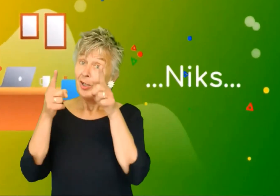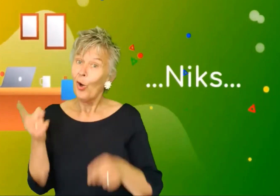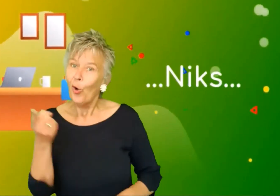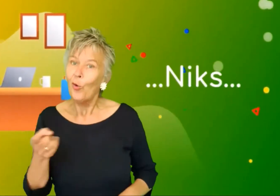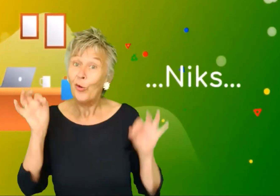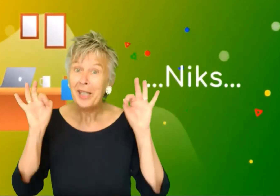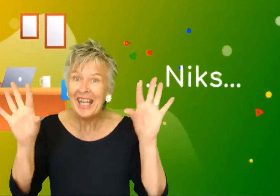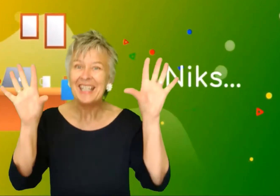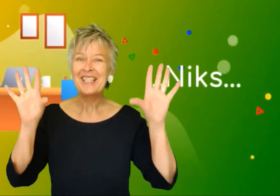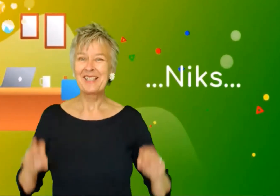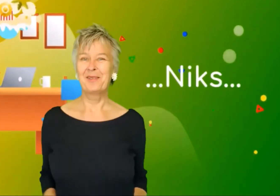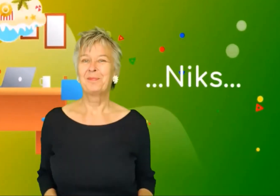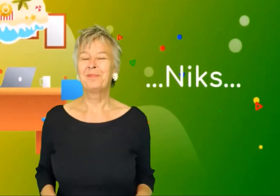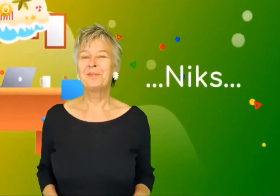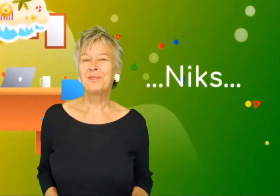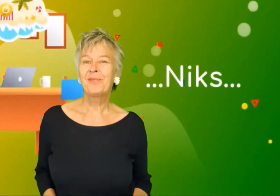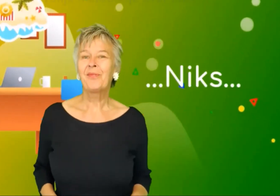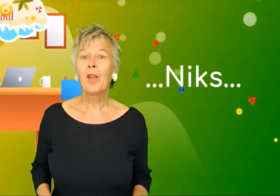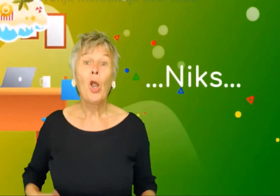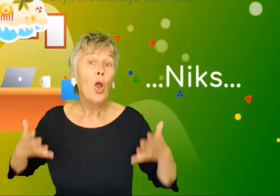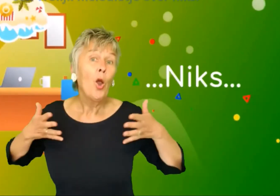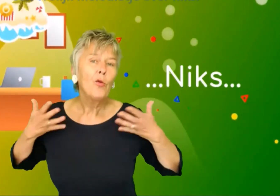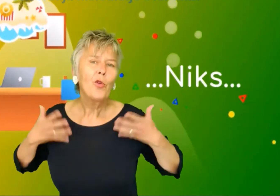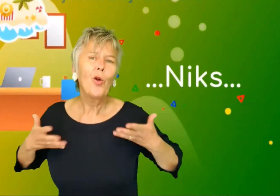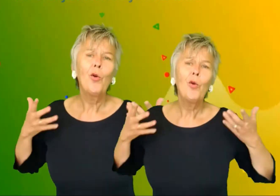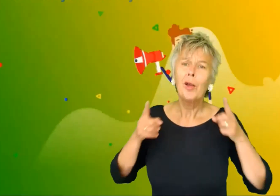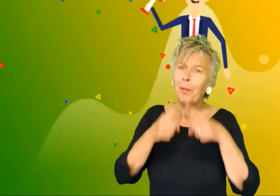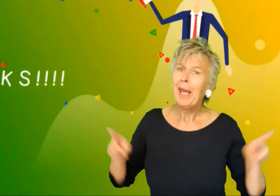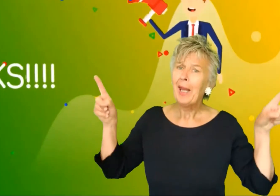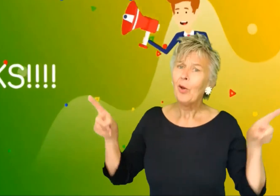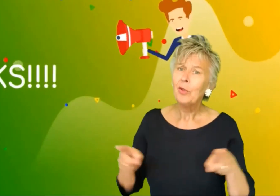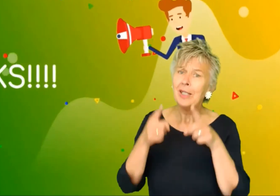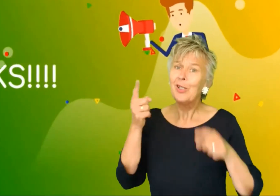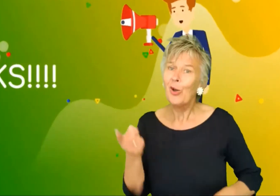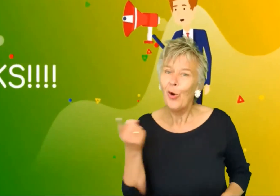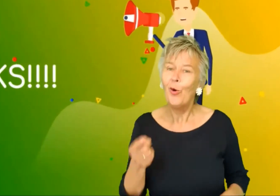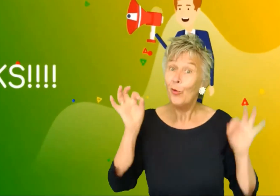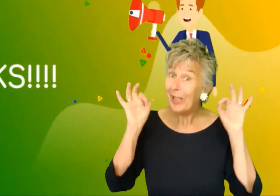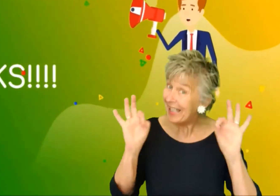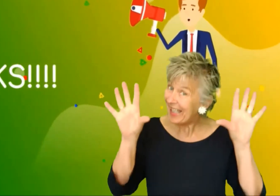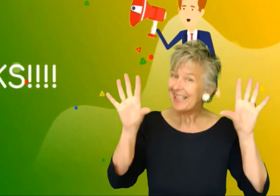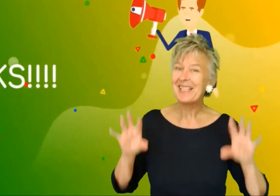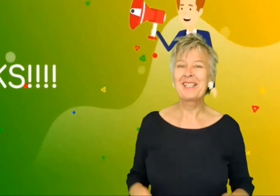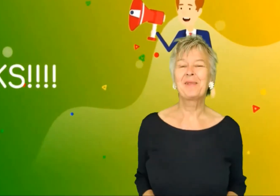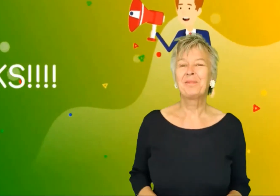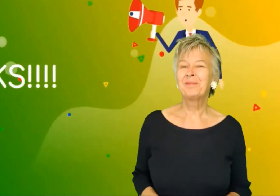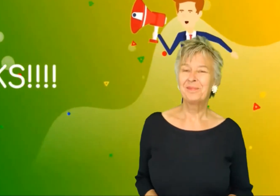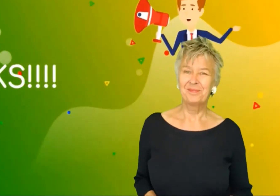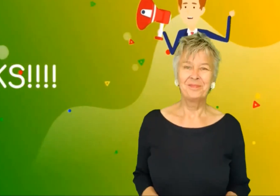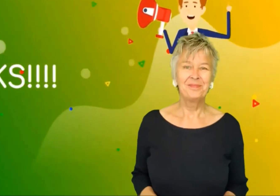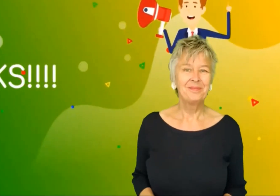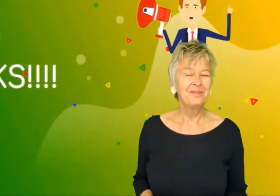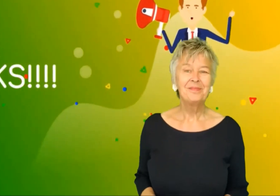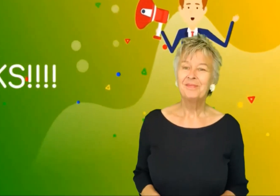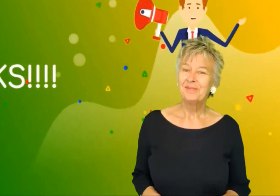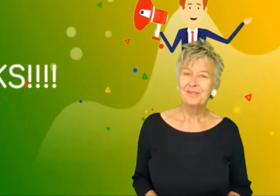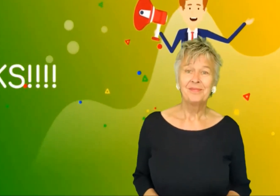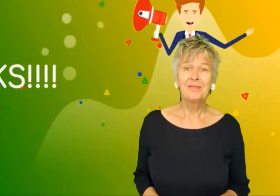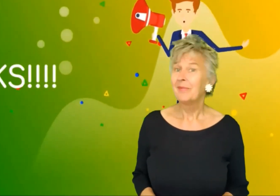Een liedje over niks, een vrolijk melodietje over niks.